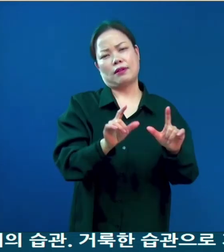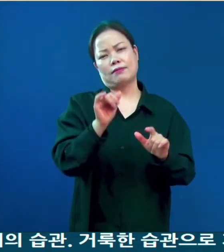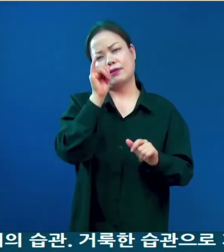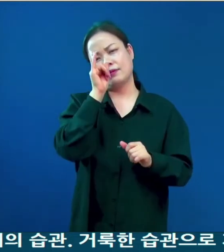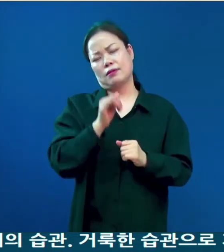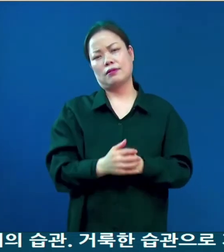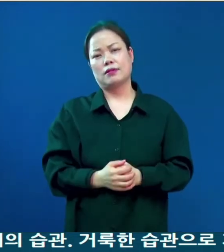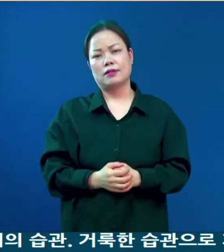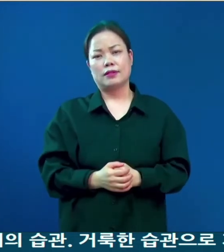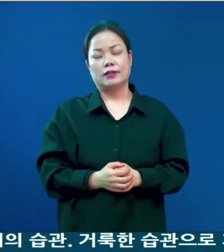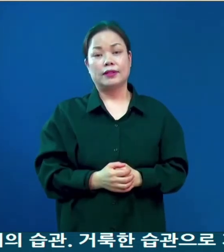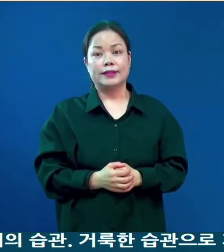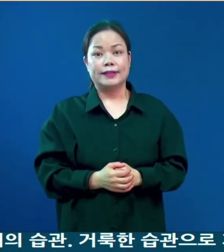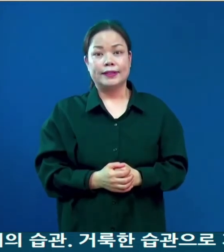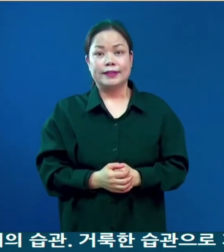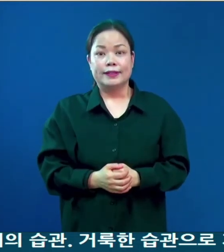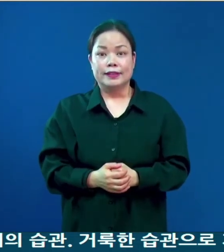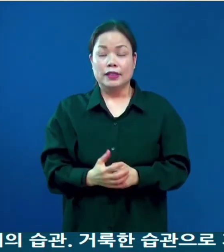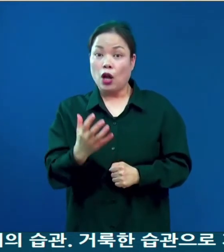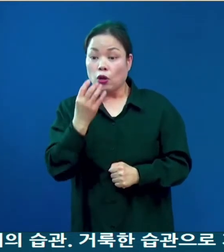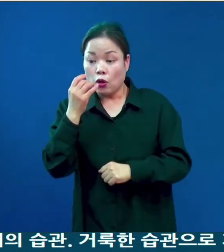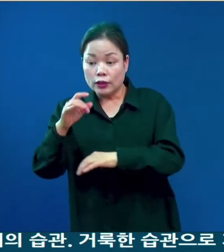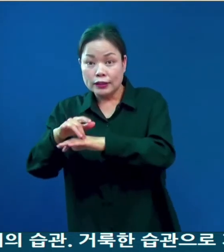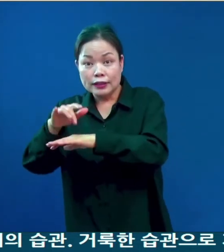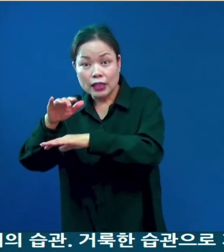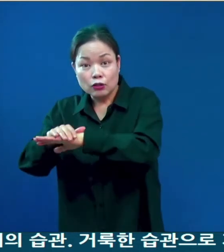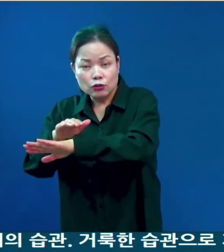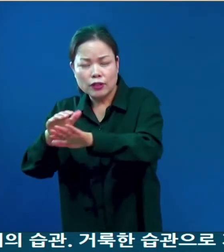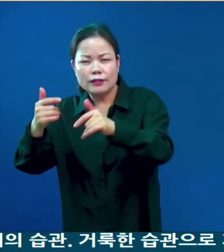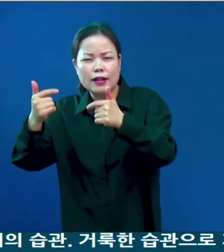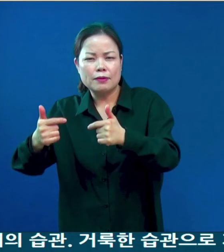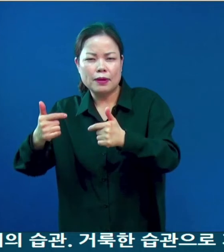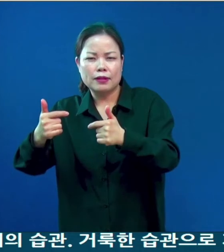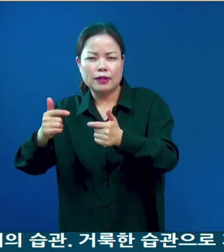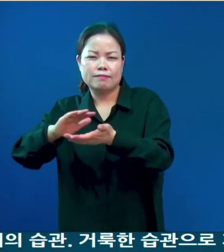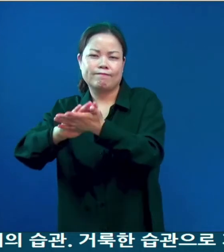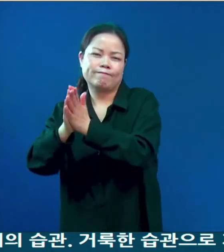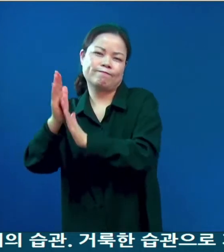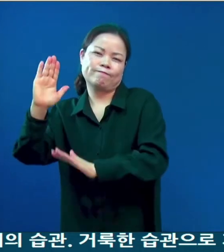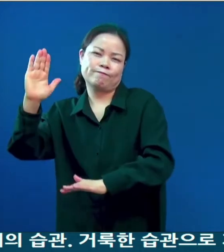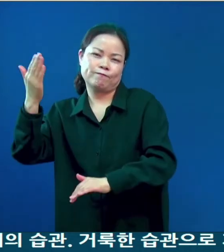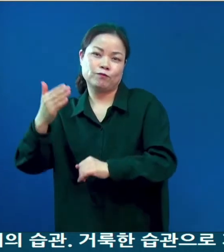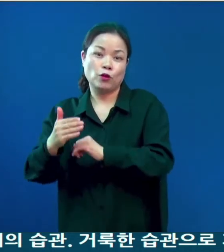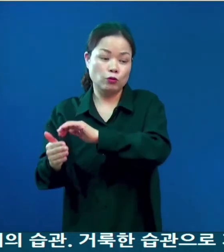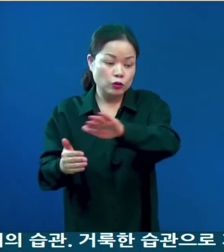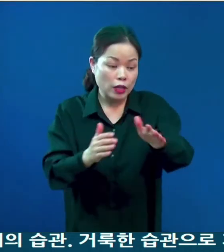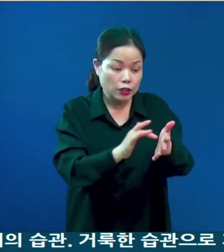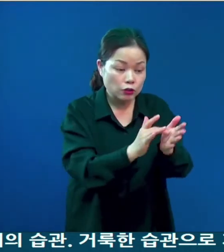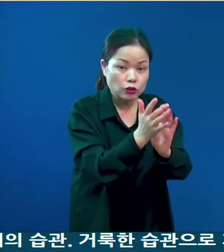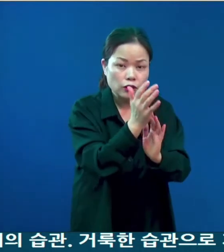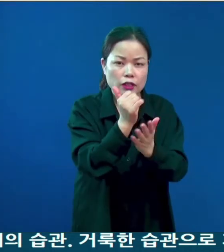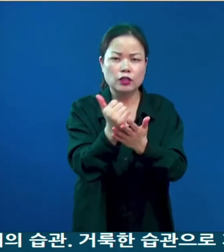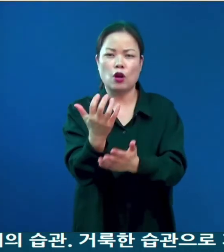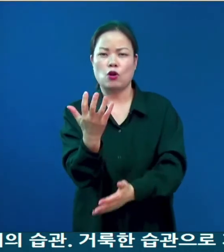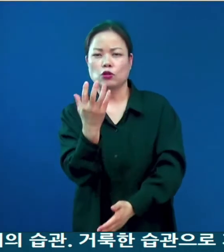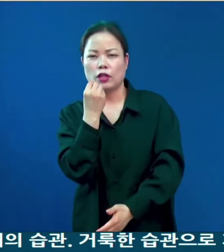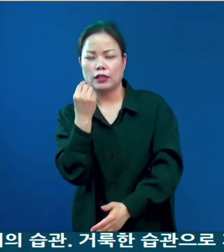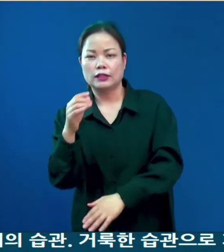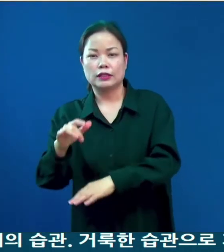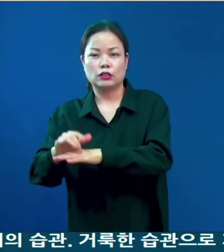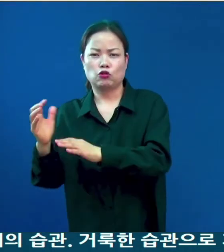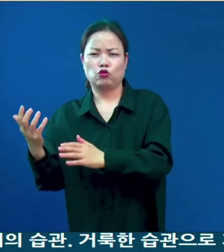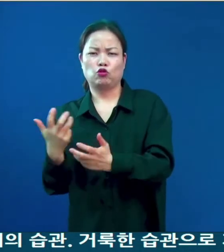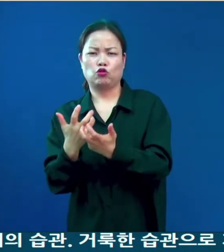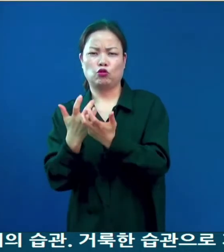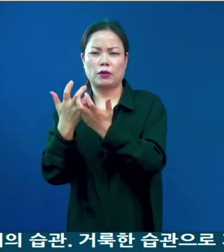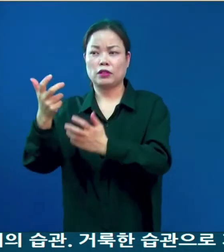것입니다. 그래서 이 거룩한 습관으로 우리가 날마다 나아가야 되는데, 오늘 우리 예수님께서 거룩한 습관으로 충만하셨던